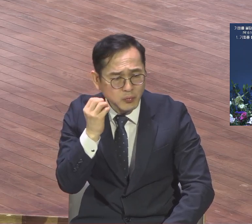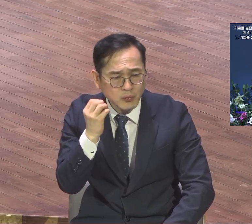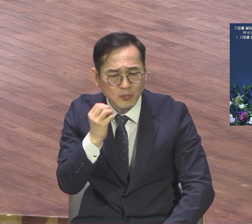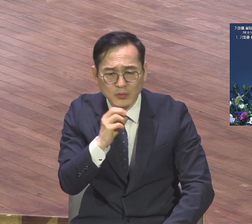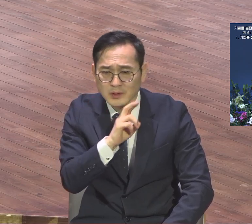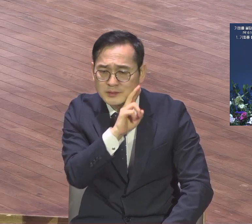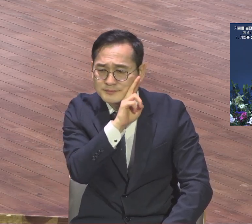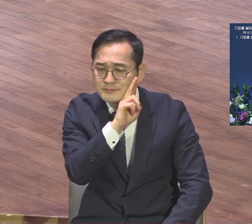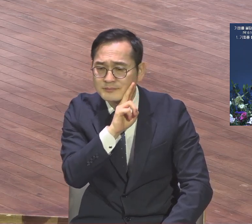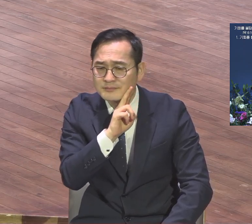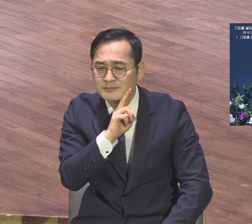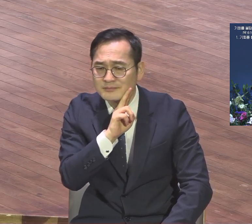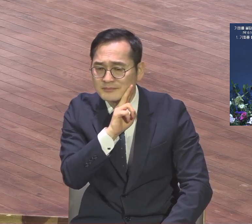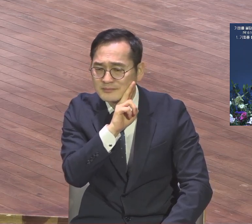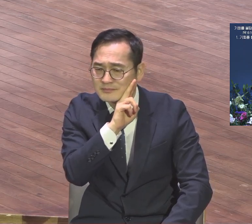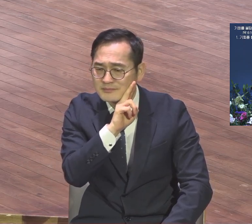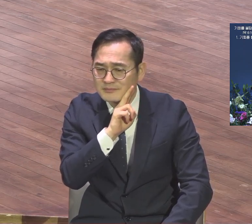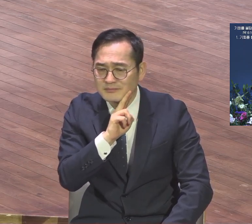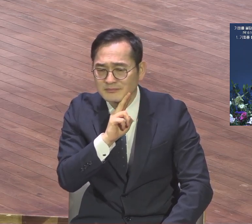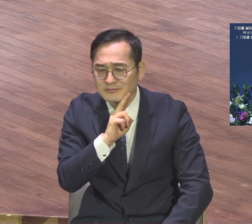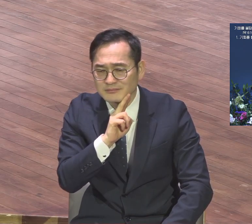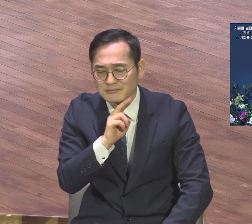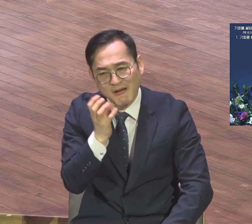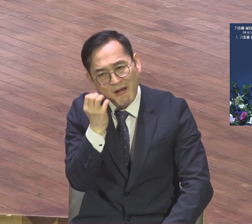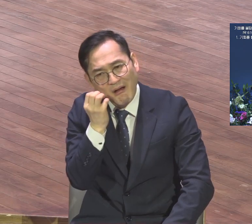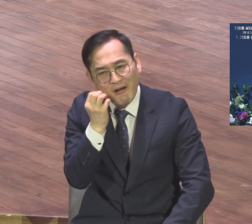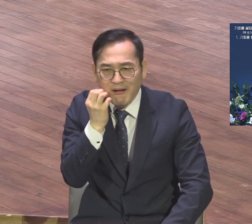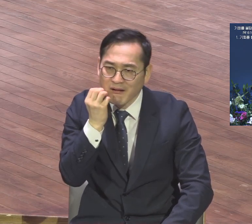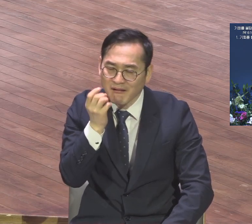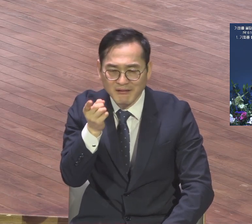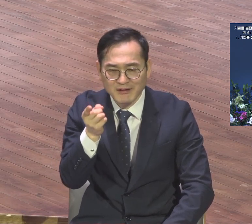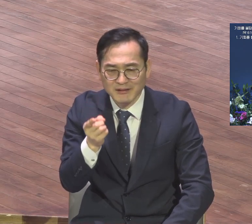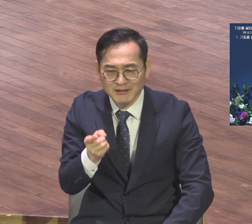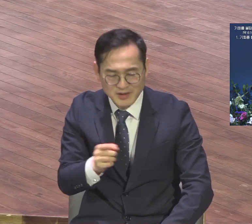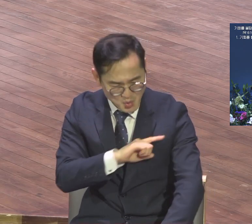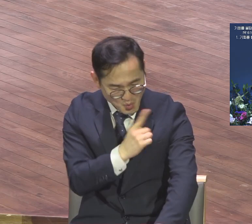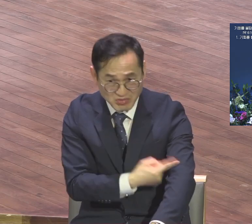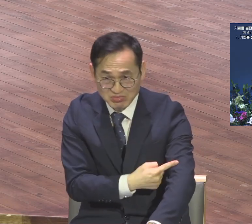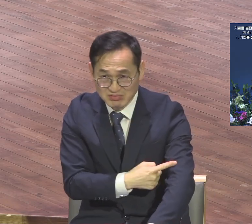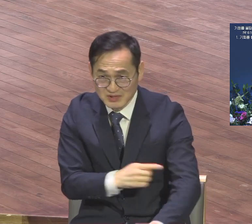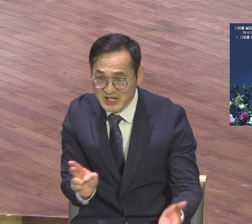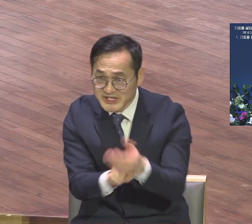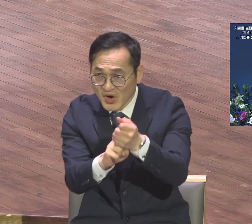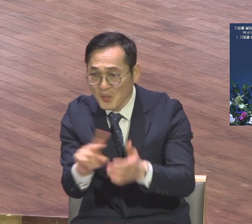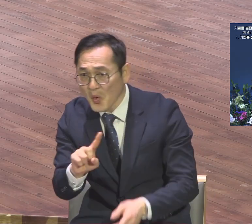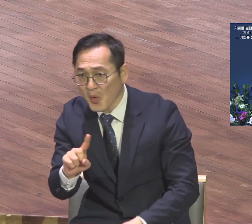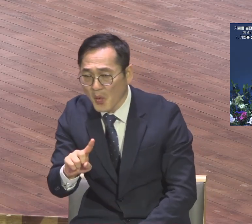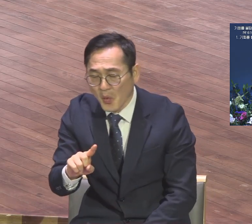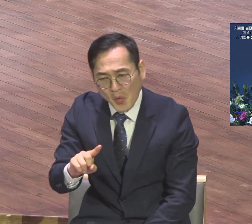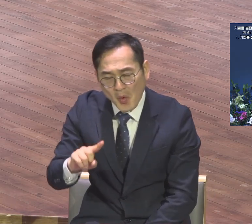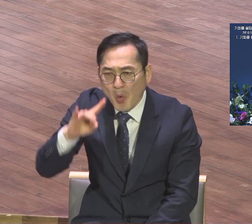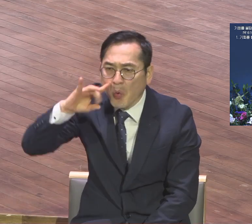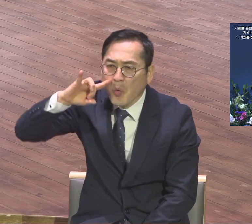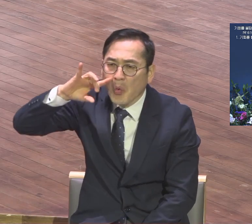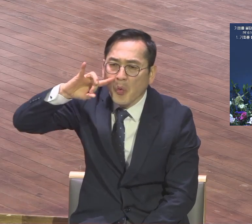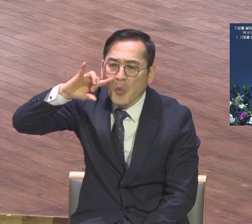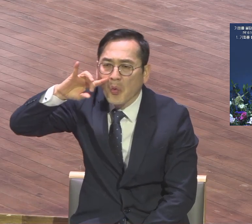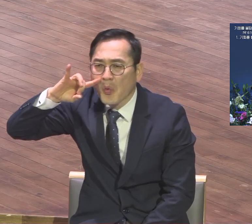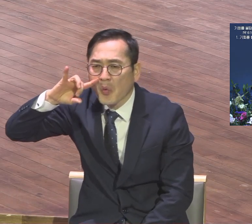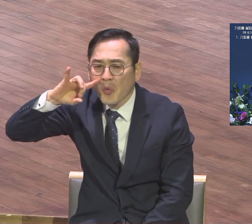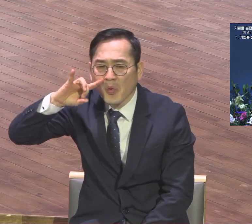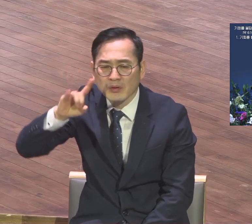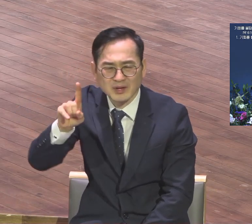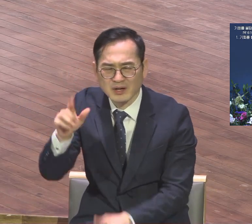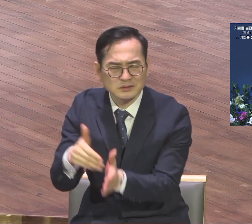어디서 배웠지? 이런 지혜와 권능을 어디서 얻을 수 있냐? 큰 호기심이에요. 호기심이 생긴